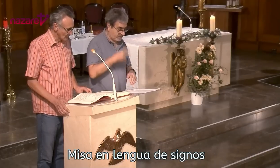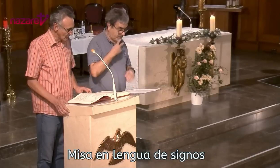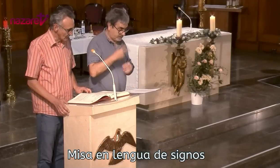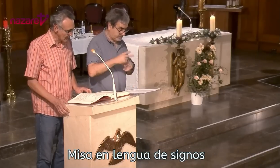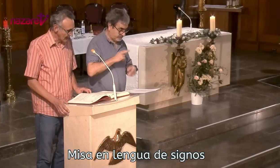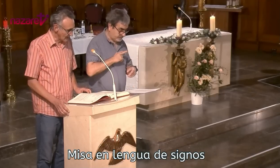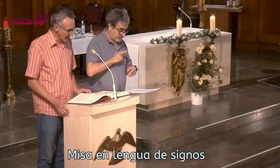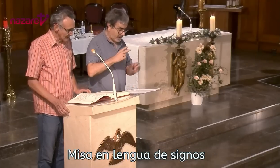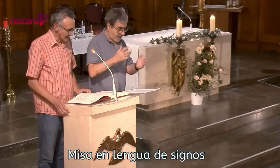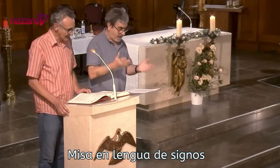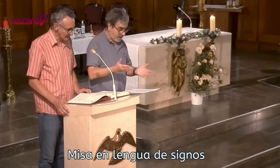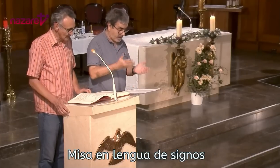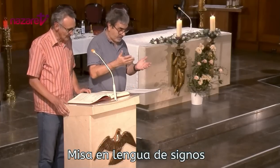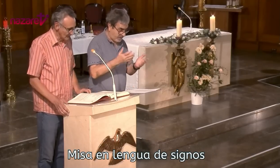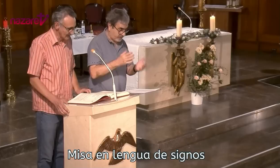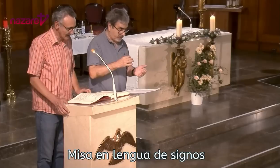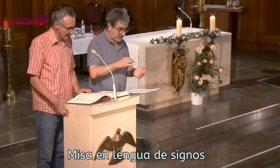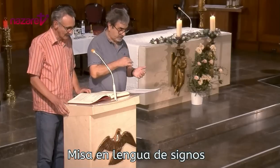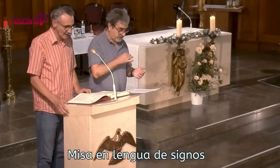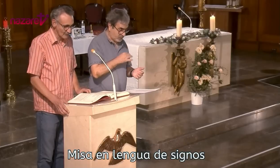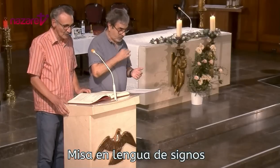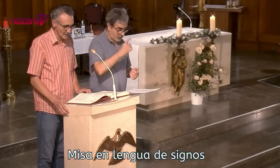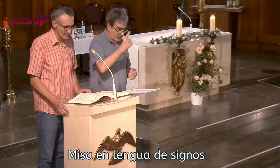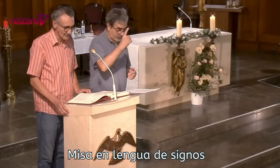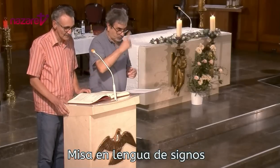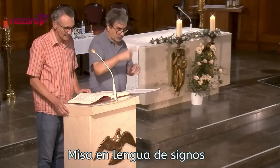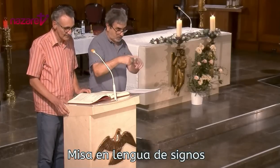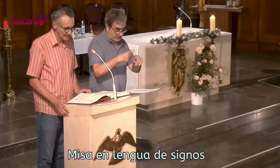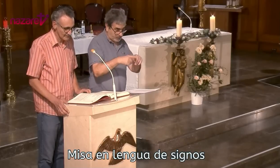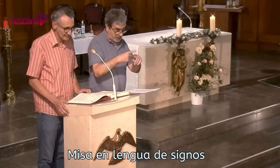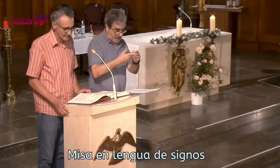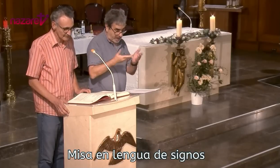Todos, alabad al Señor, y alza al pobre.